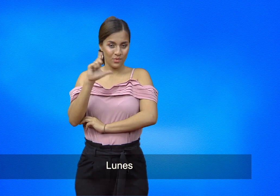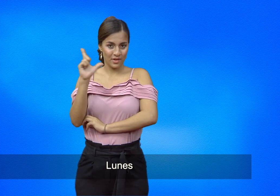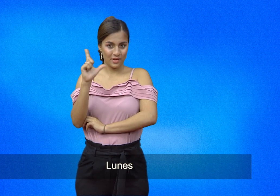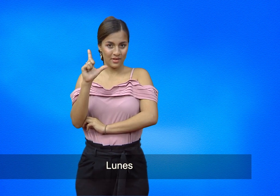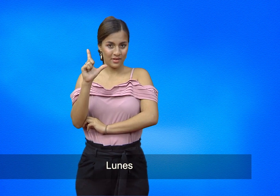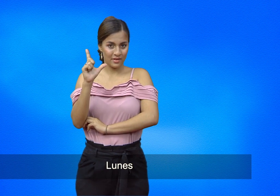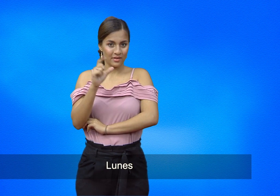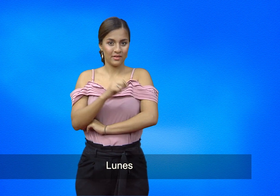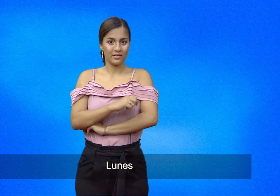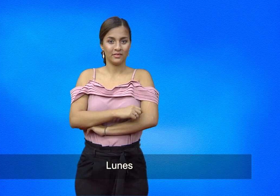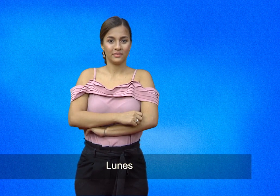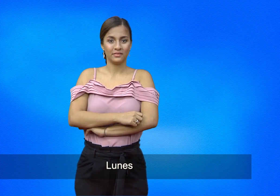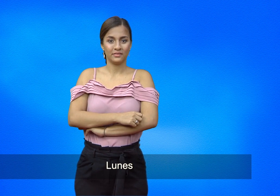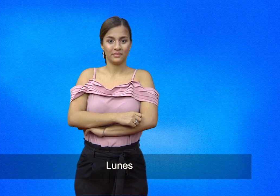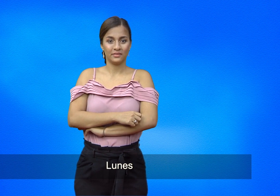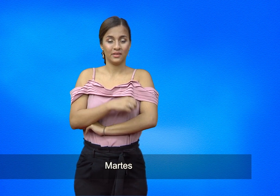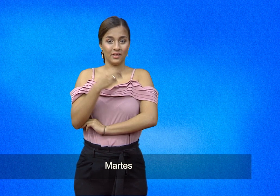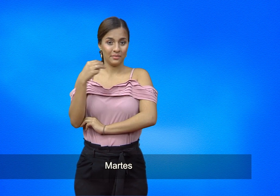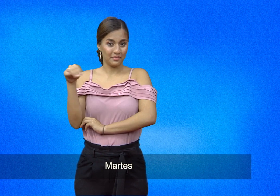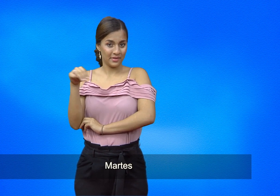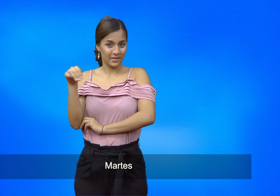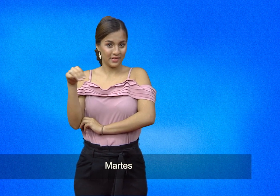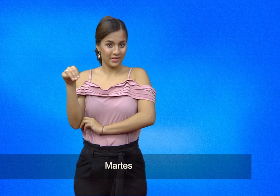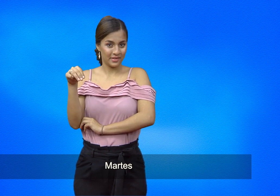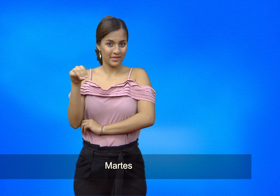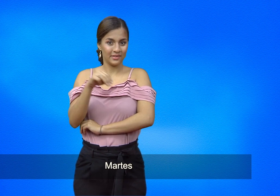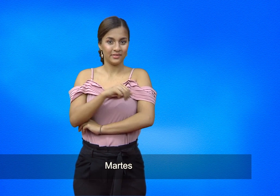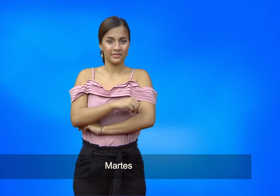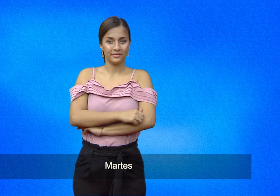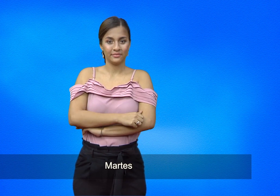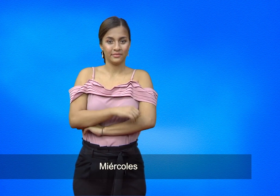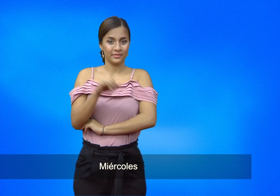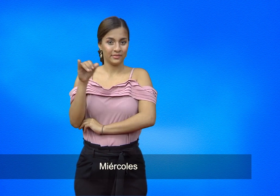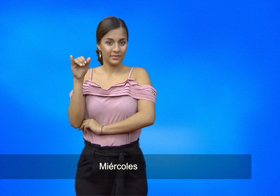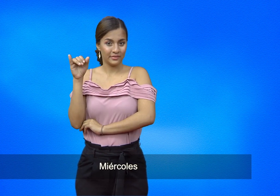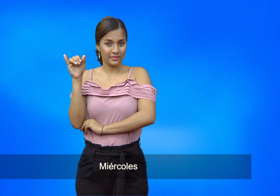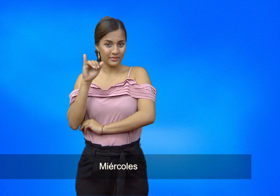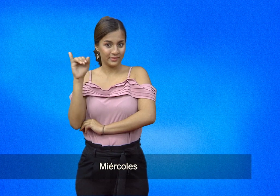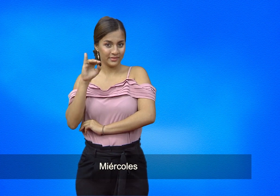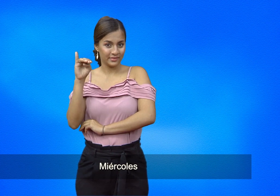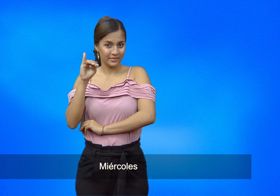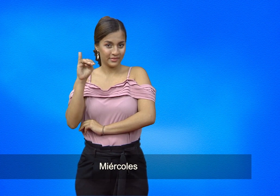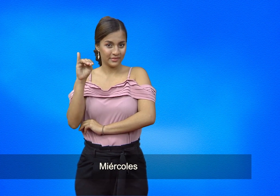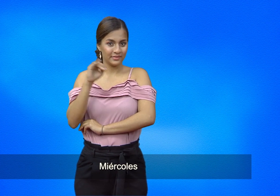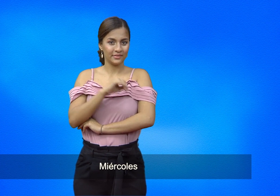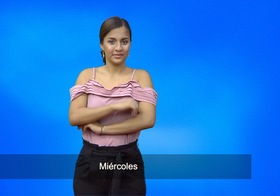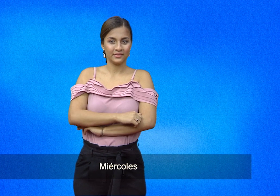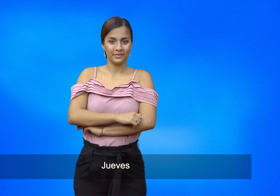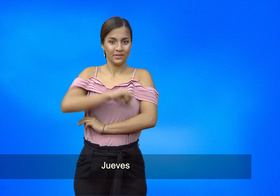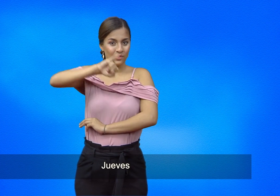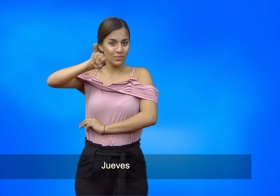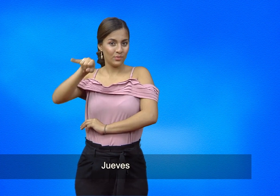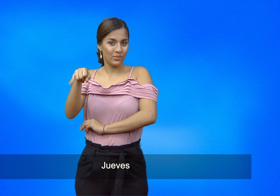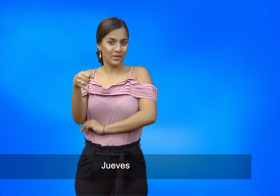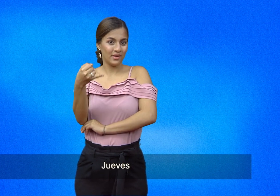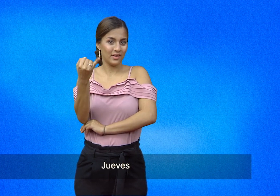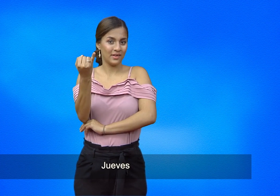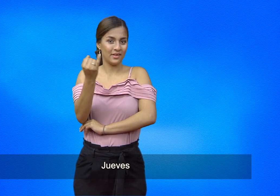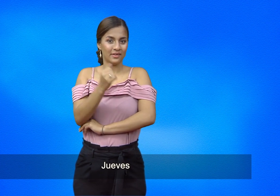lunes martes miércoles jueves